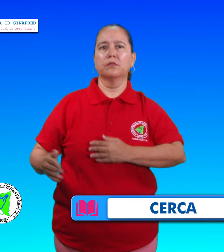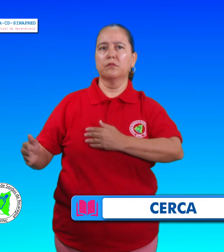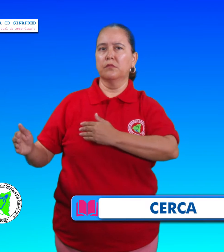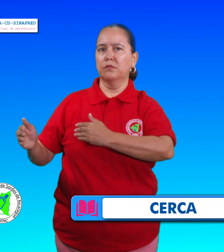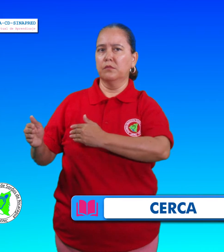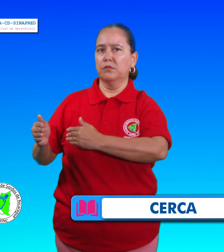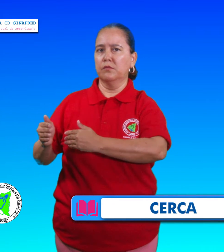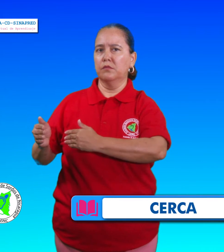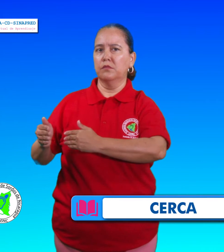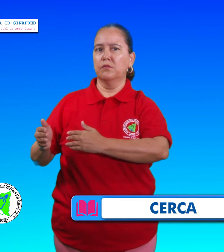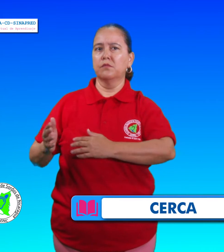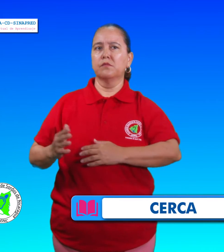Cerca.